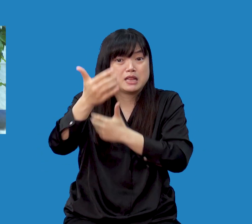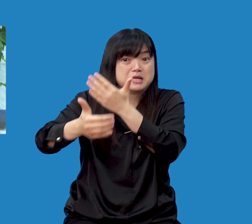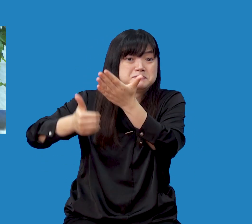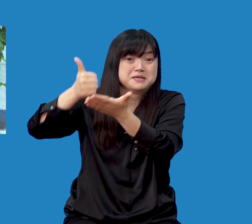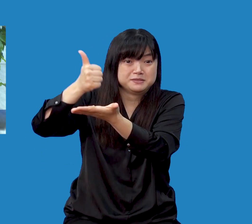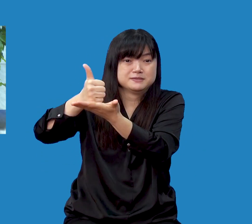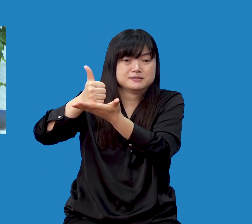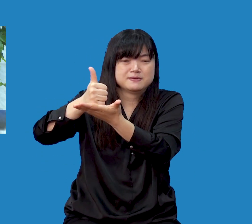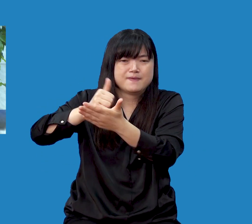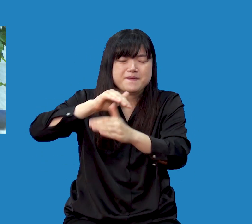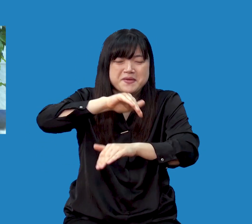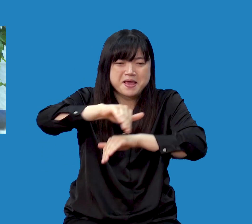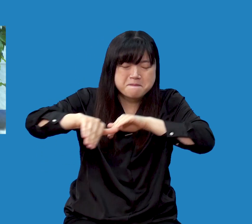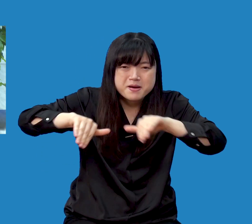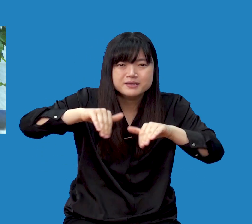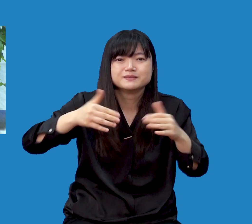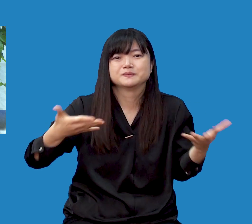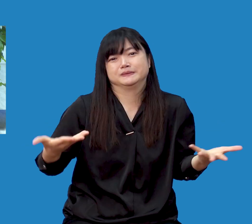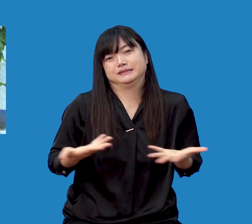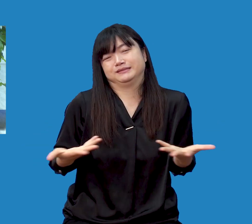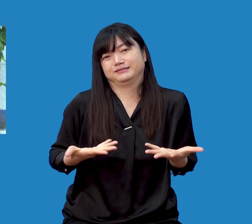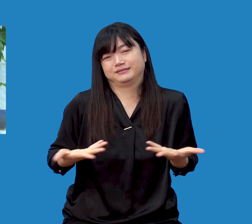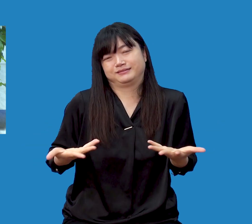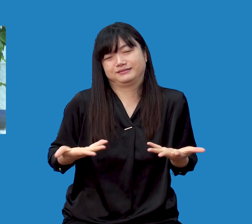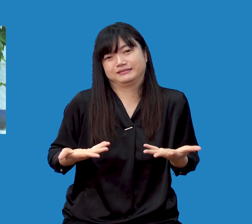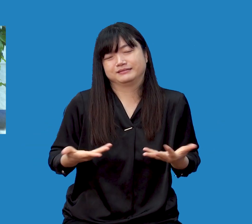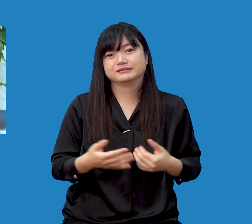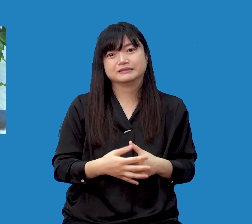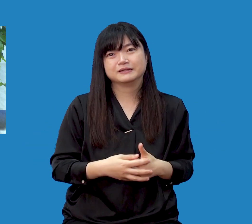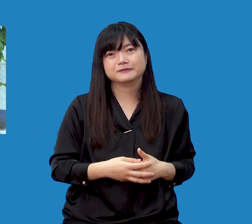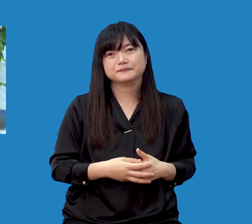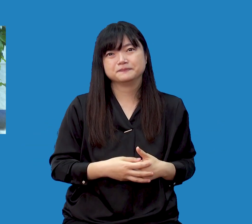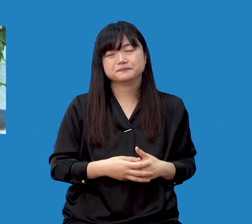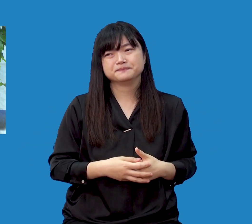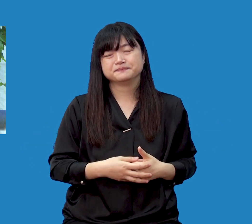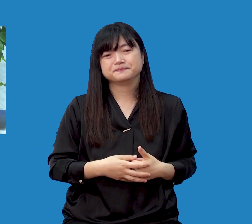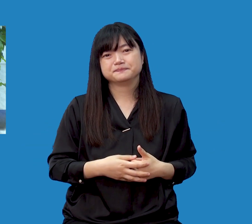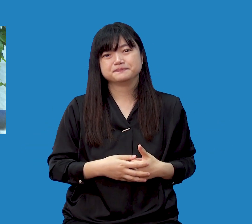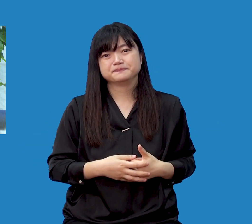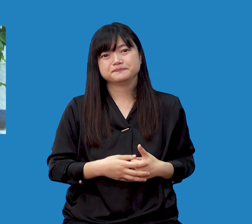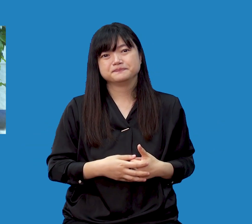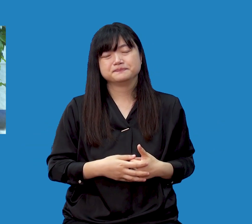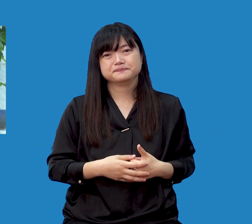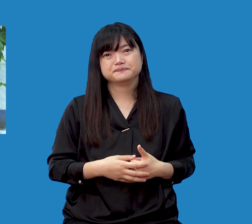하나님께서 개입하시고 일하시는 하나님이시다는 거예요.